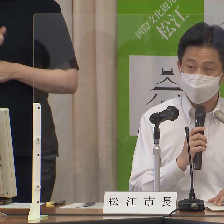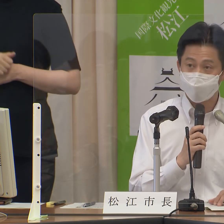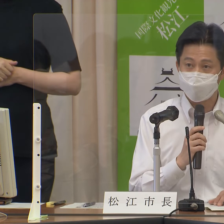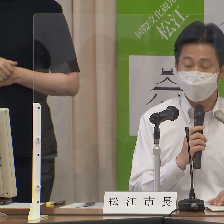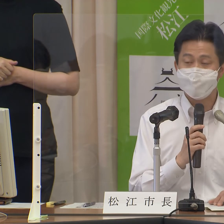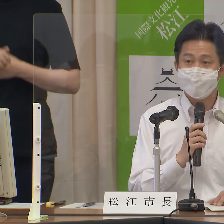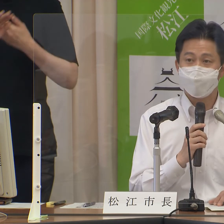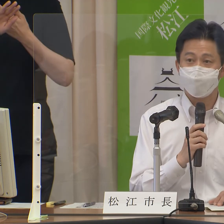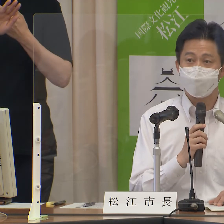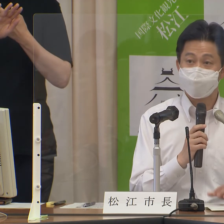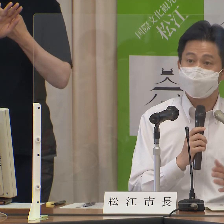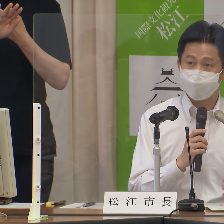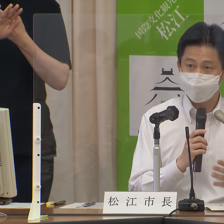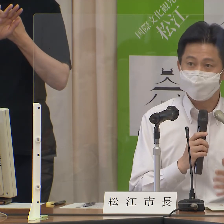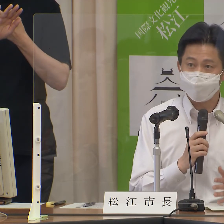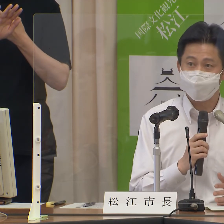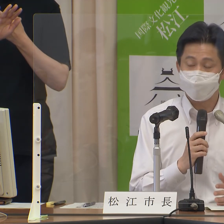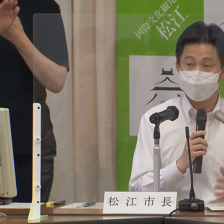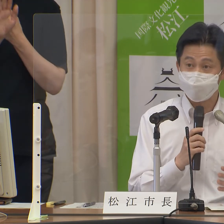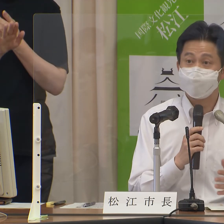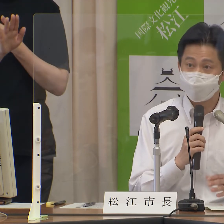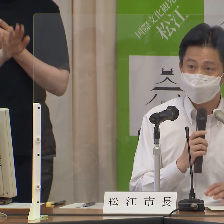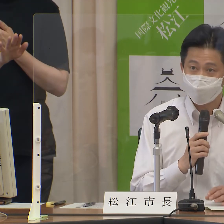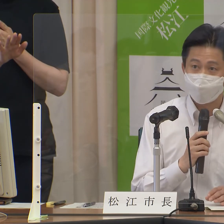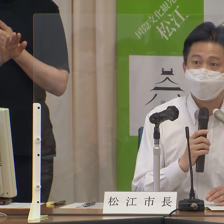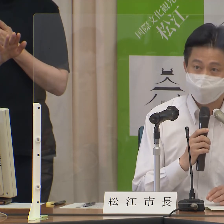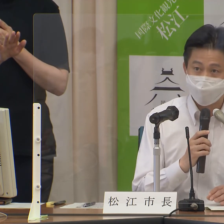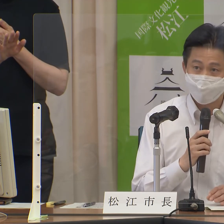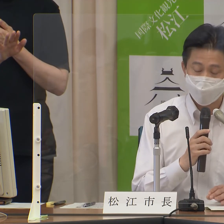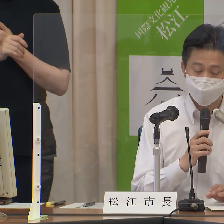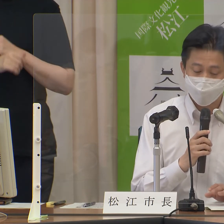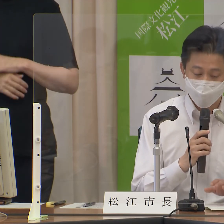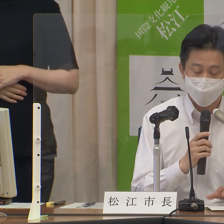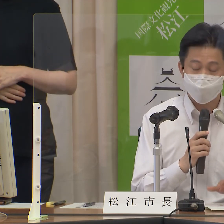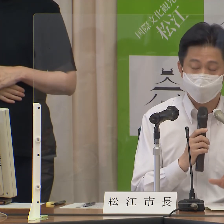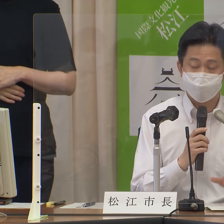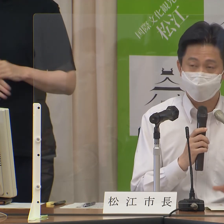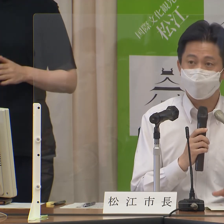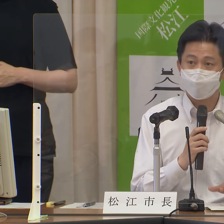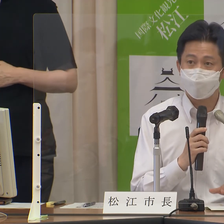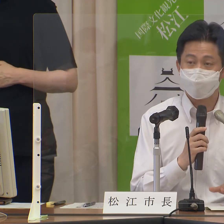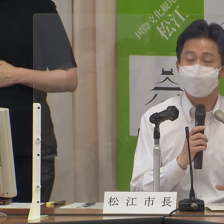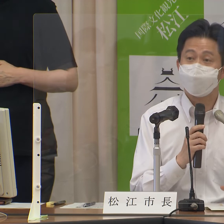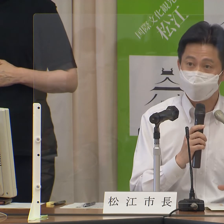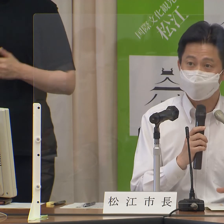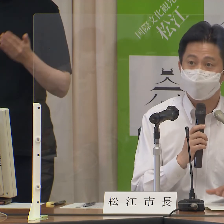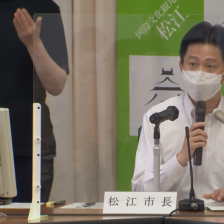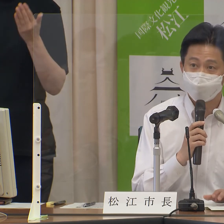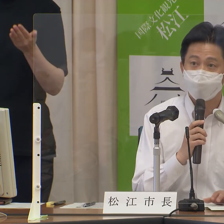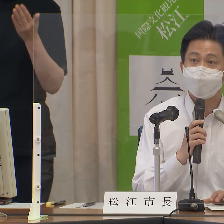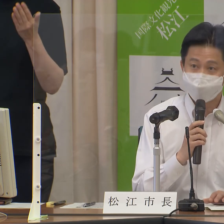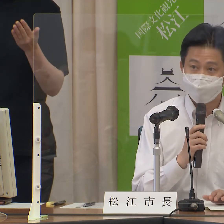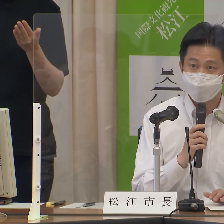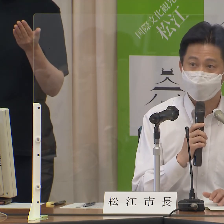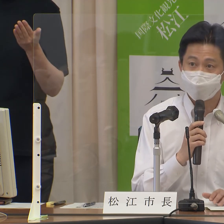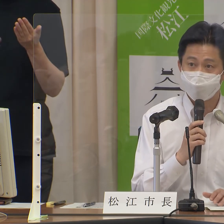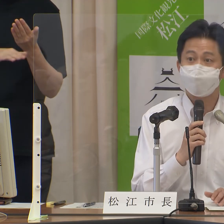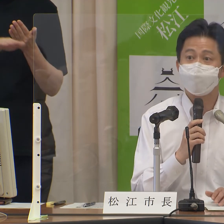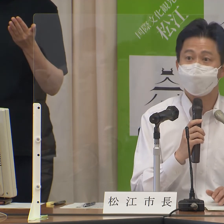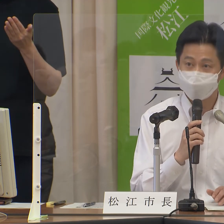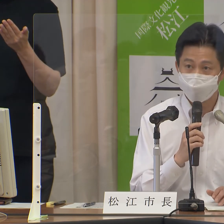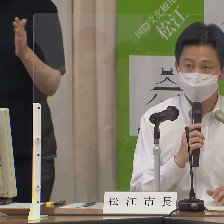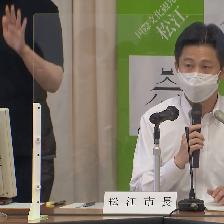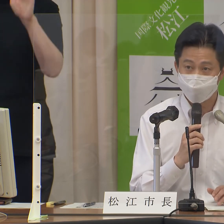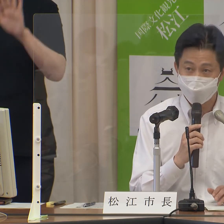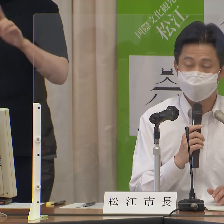というところが、すでに、連絡が取っておりまして、これも本当に学校の、周辺の状況に応じて柔軟に